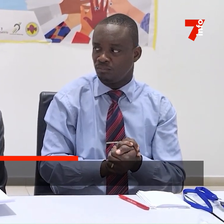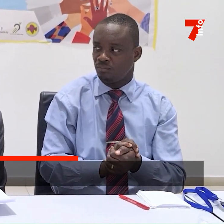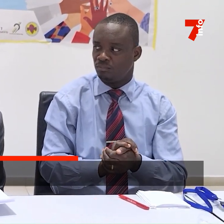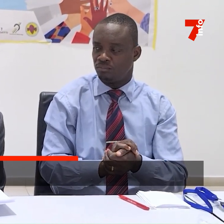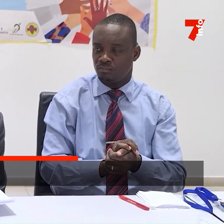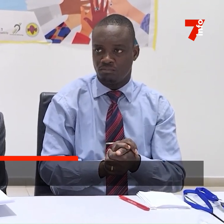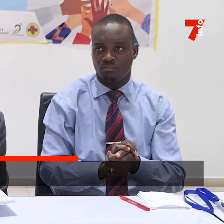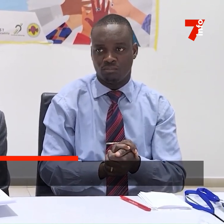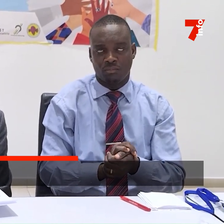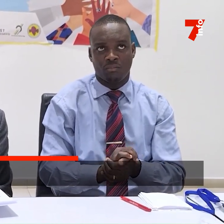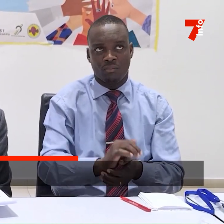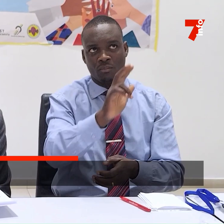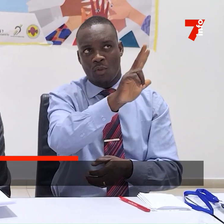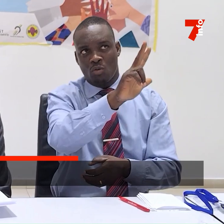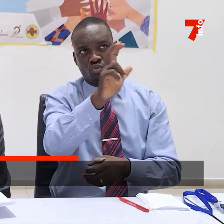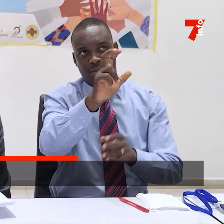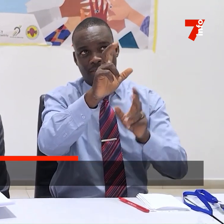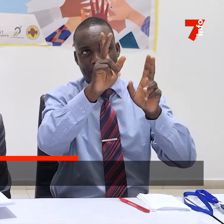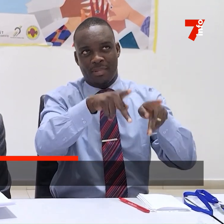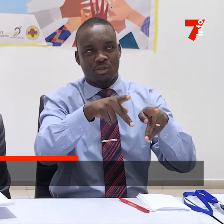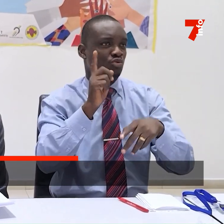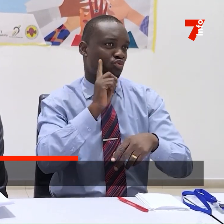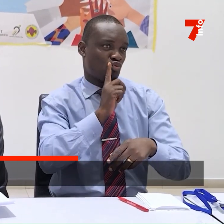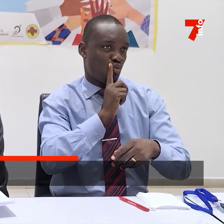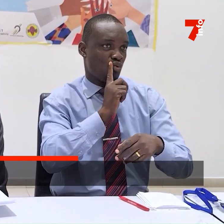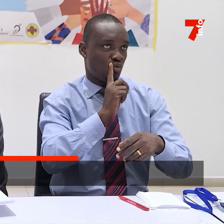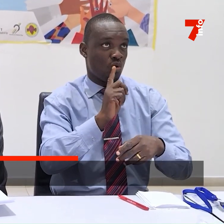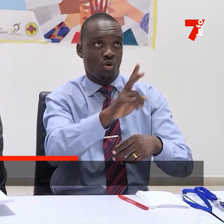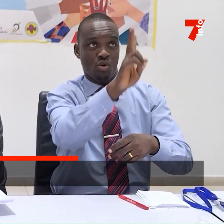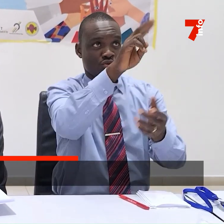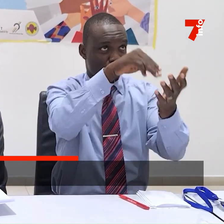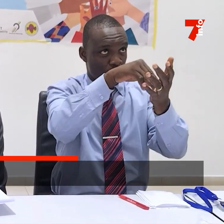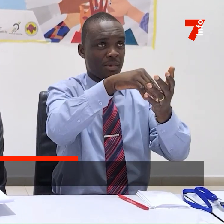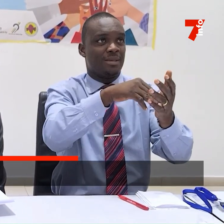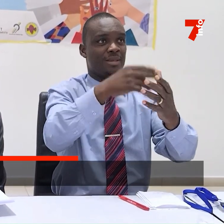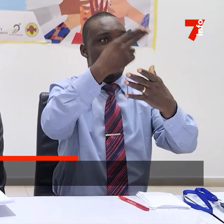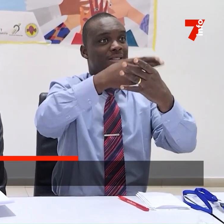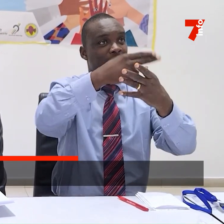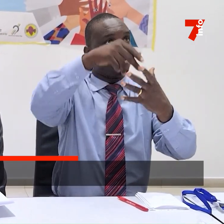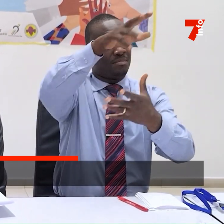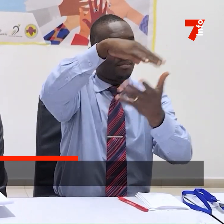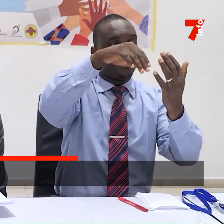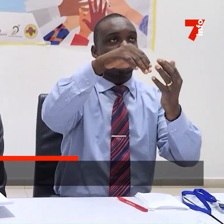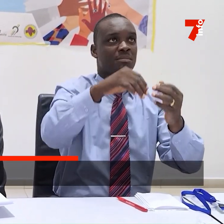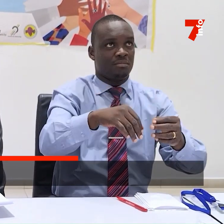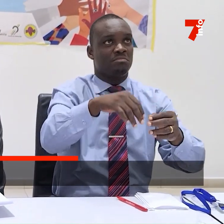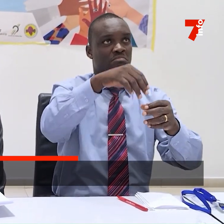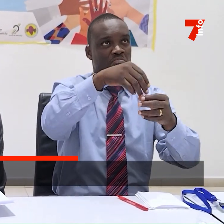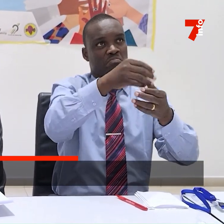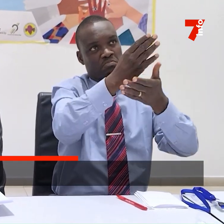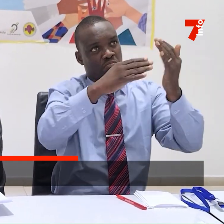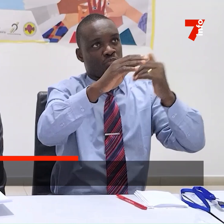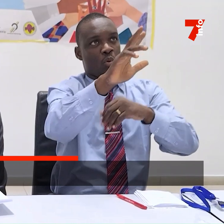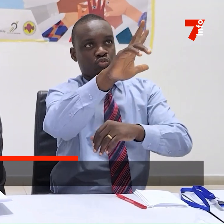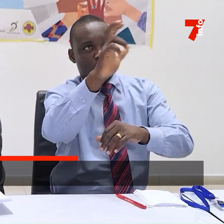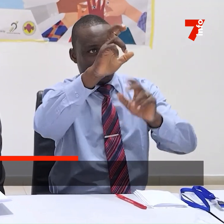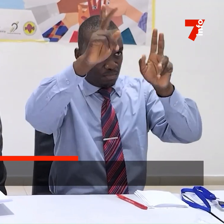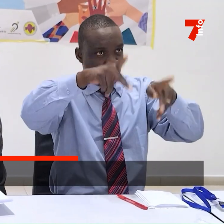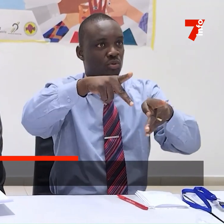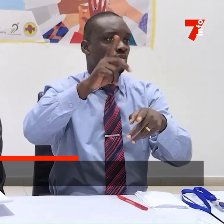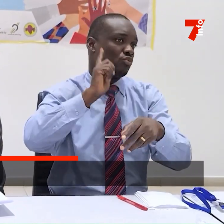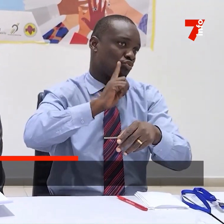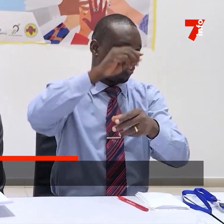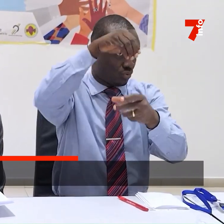Donc, 300 personnes sourdes au nombre de ces personnes, ce qui